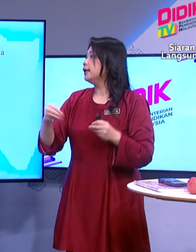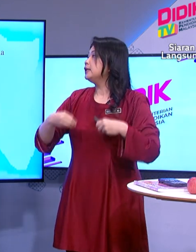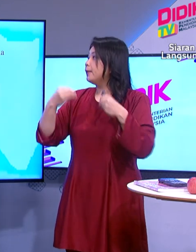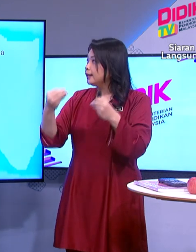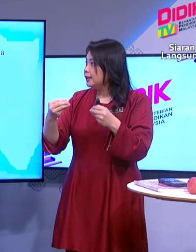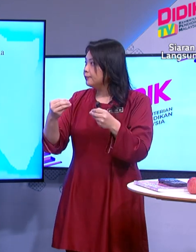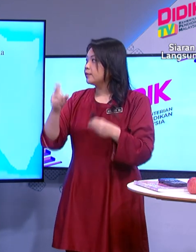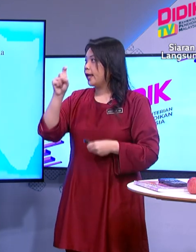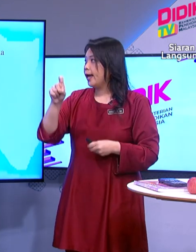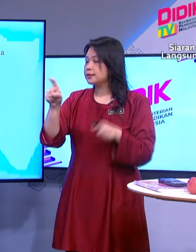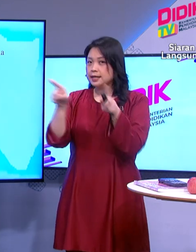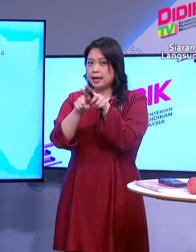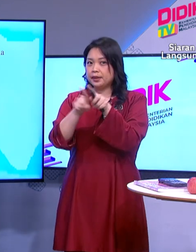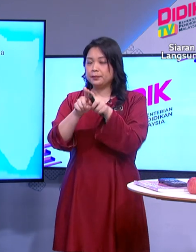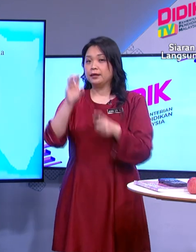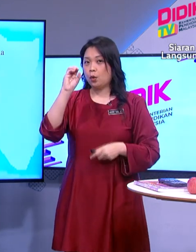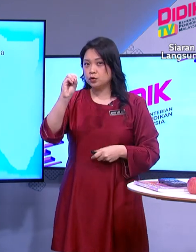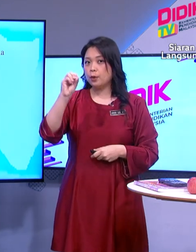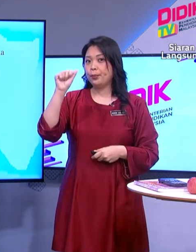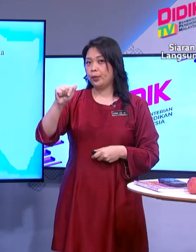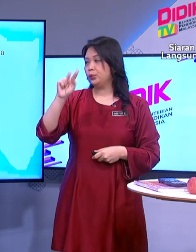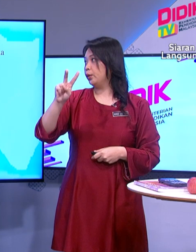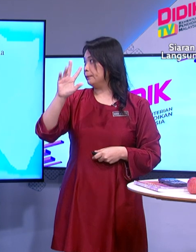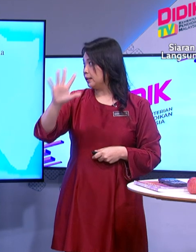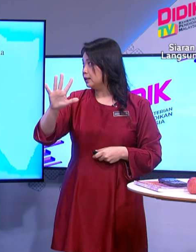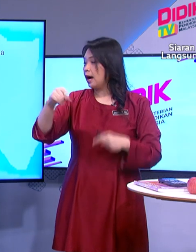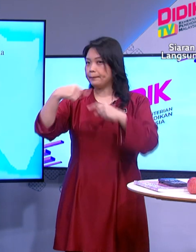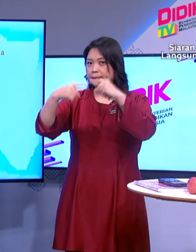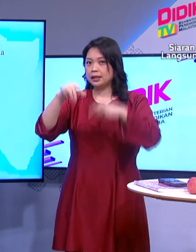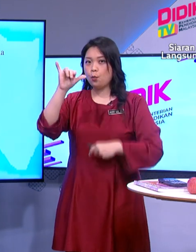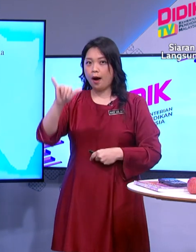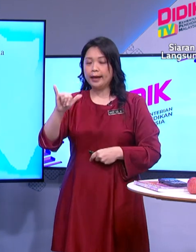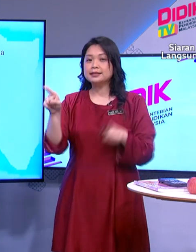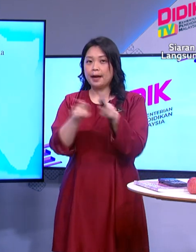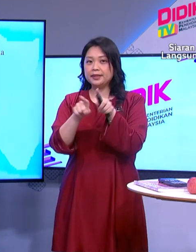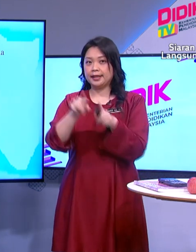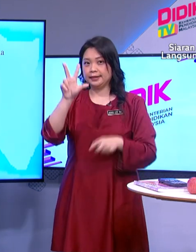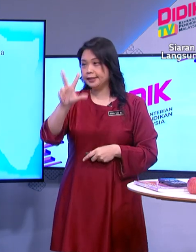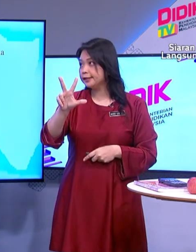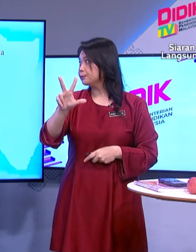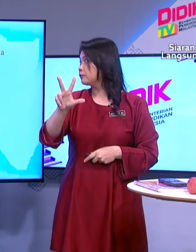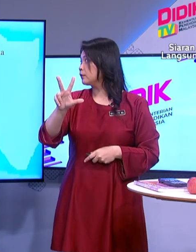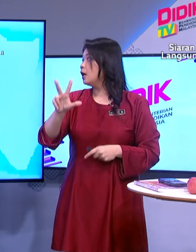diberi x = cos 45 apabila W = 3